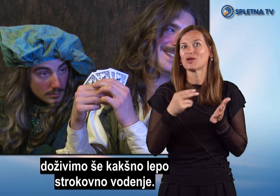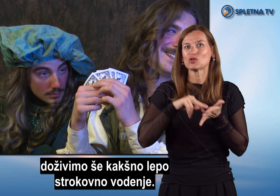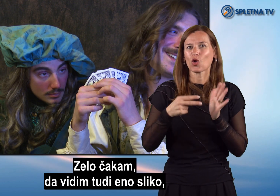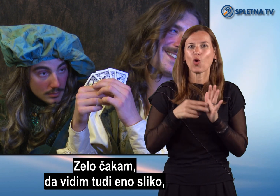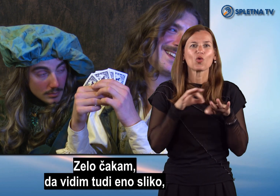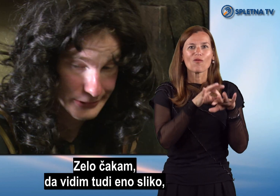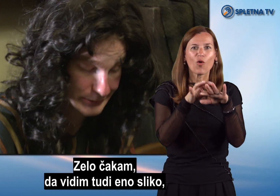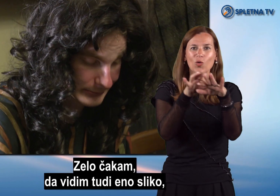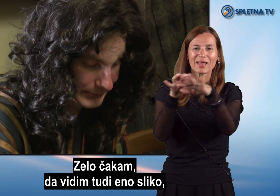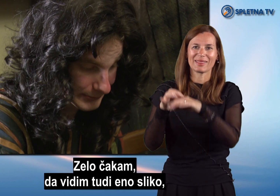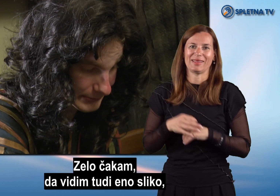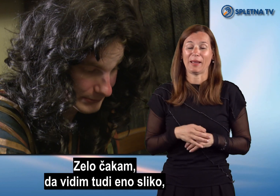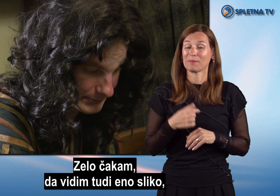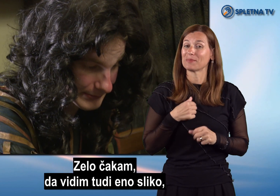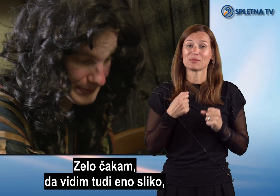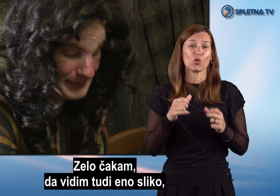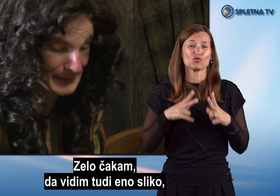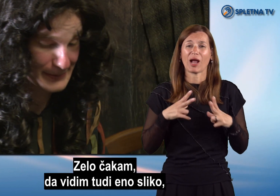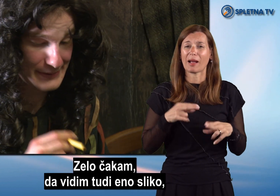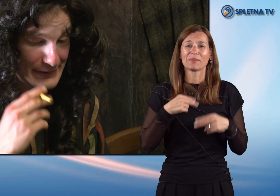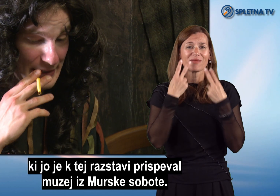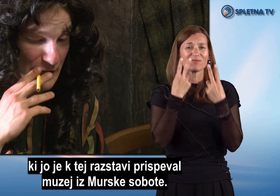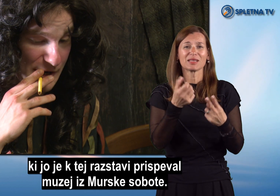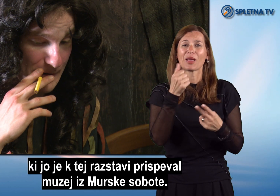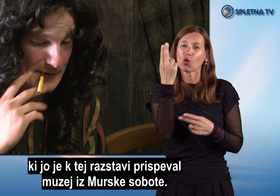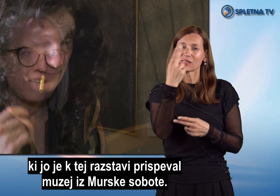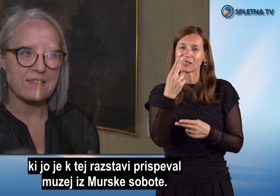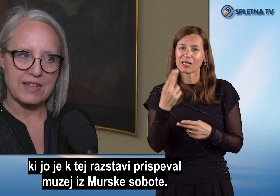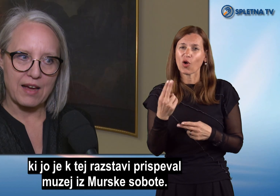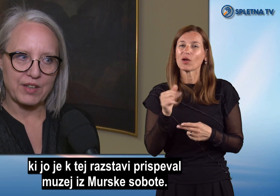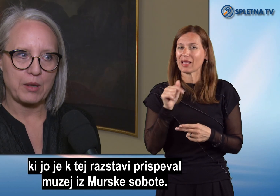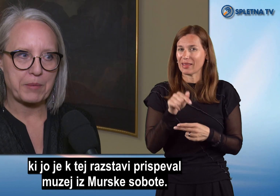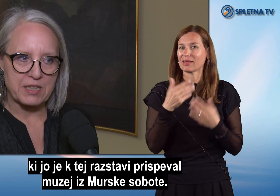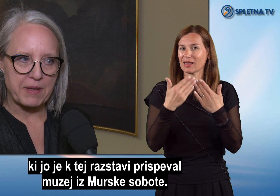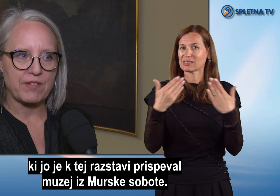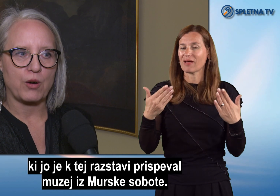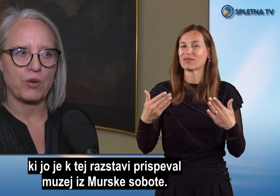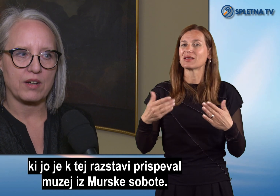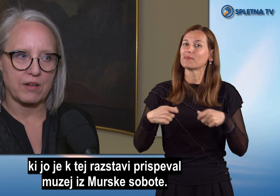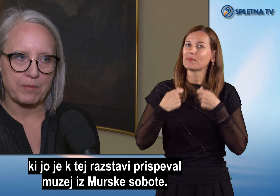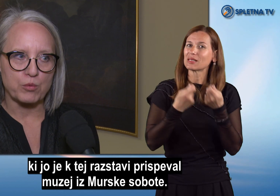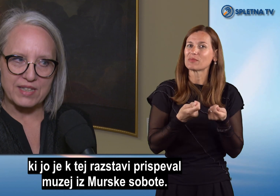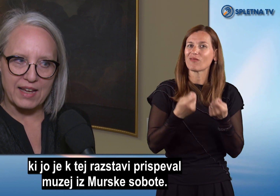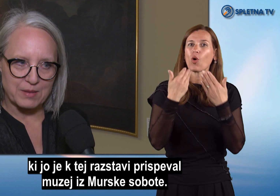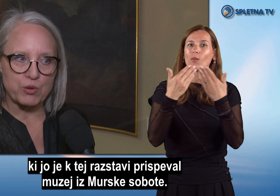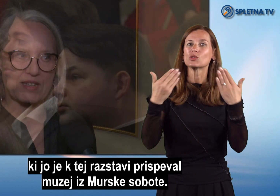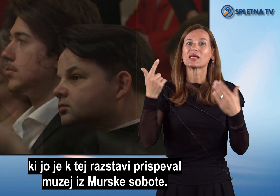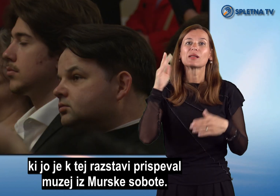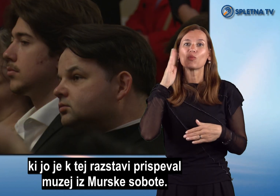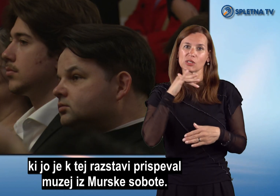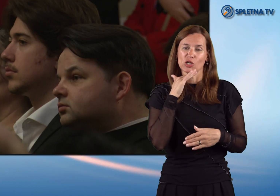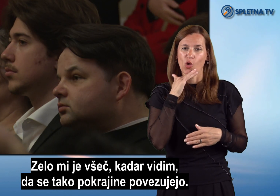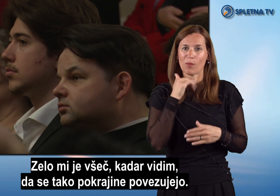vodenje. Zelo čakam, da vidim tudi eno sliko, ki jo je k tej razstavi prispeval muzej iz